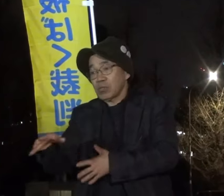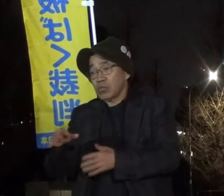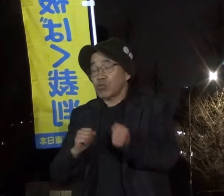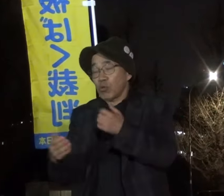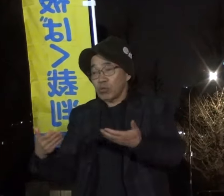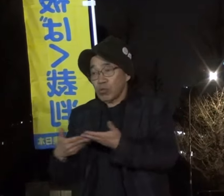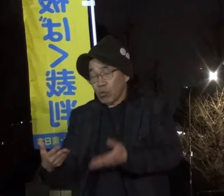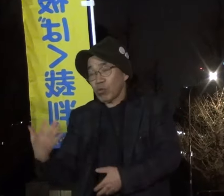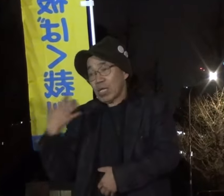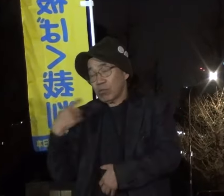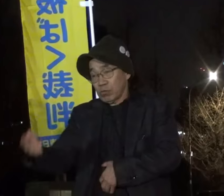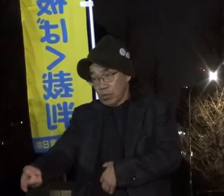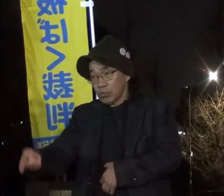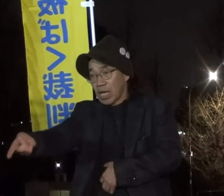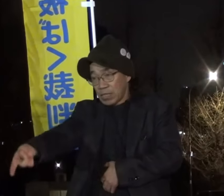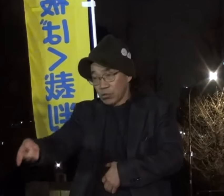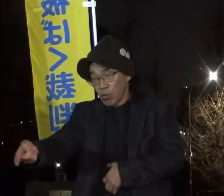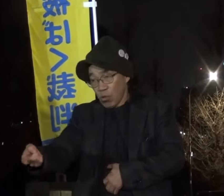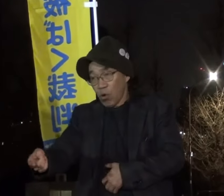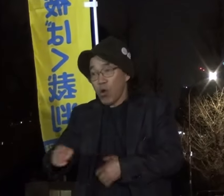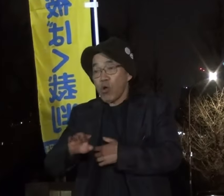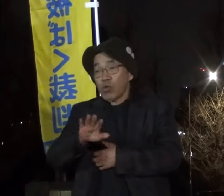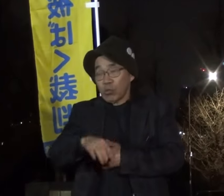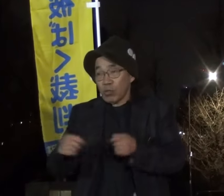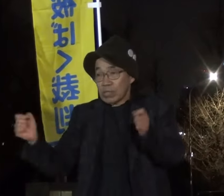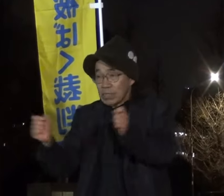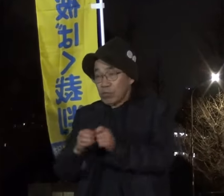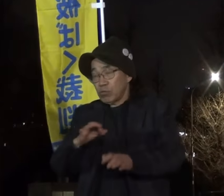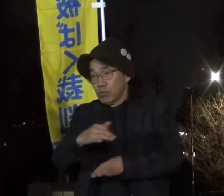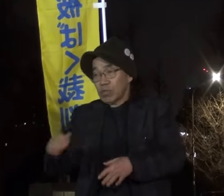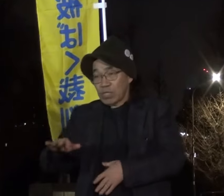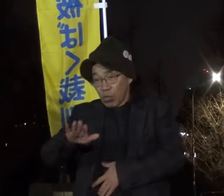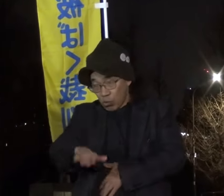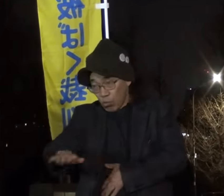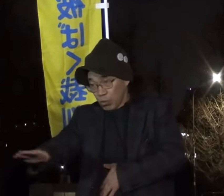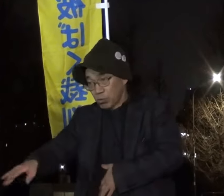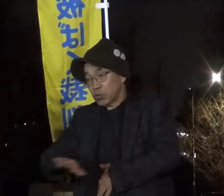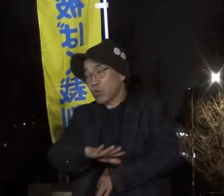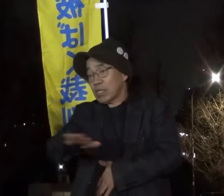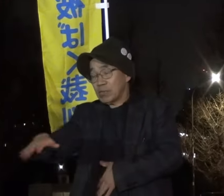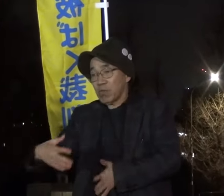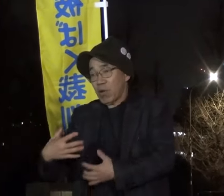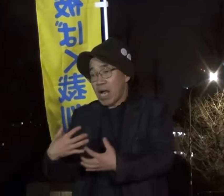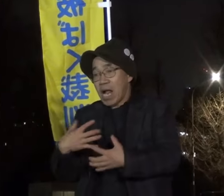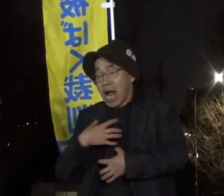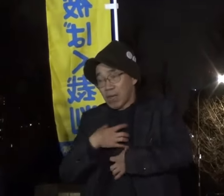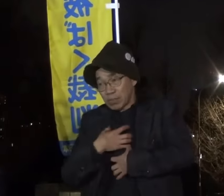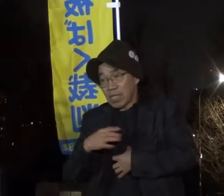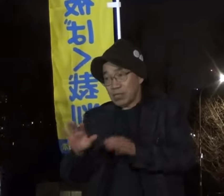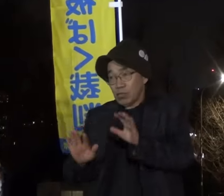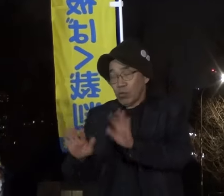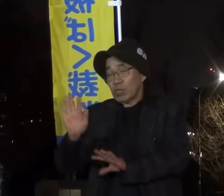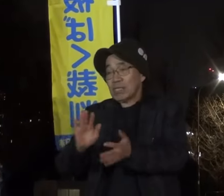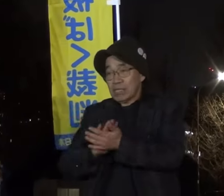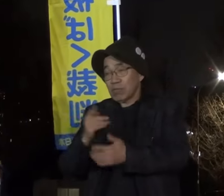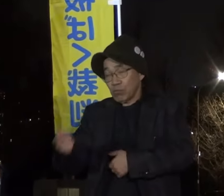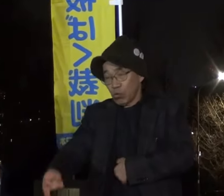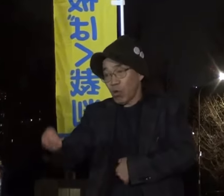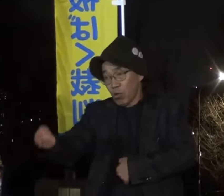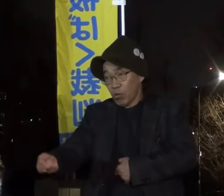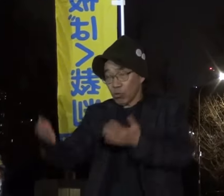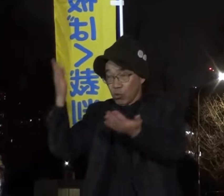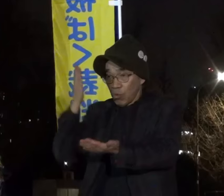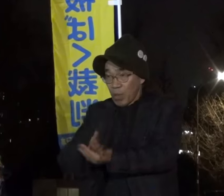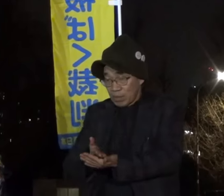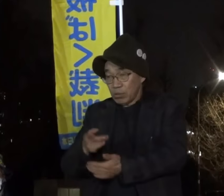事をすれば、子どもたちにも原発を止めた、やめた、私たちの安全を本当に、